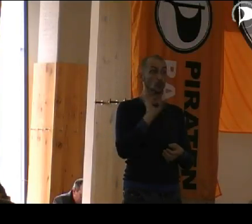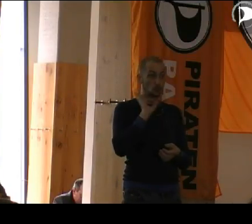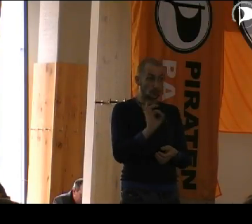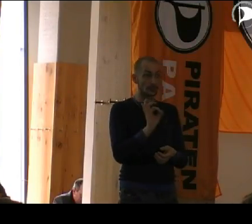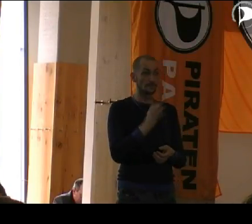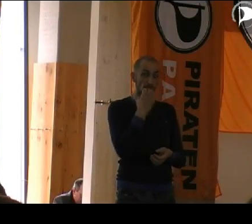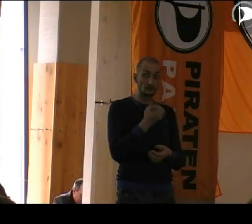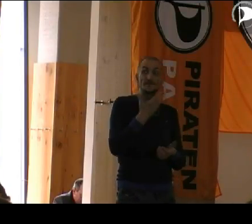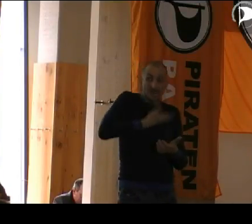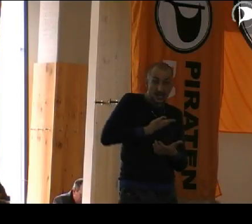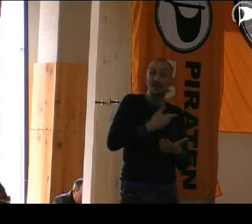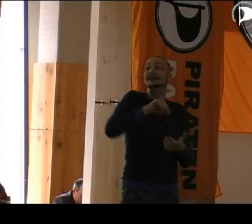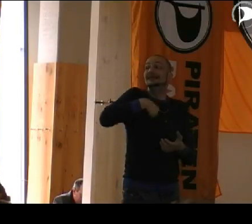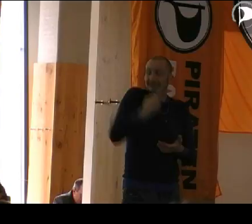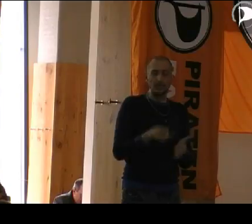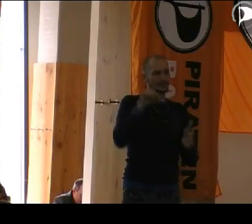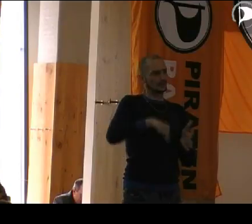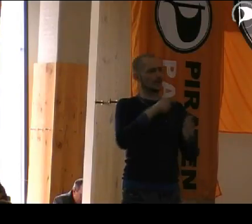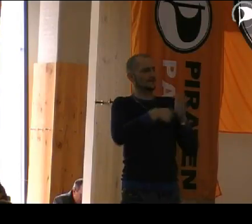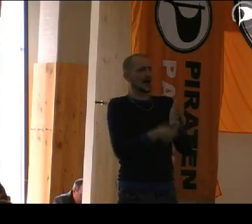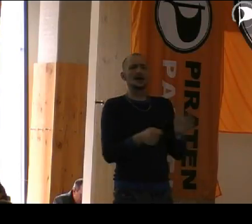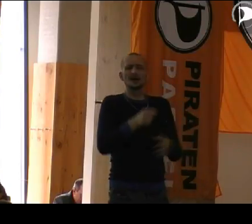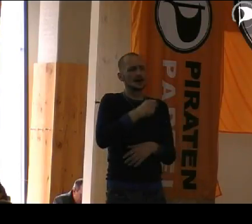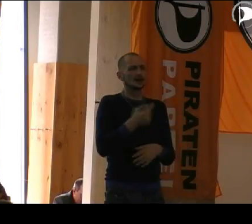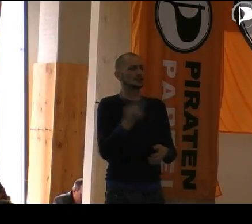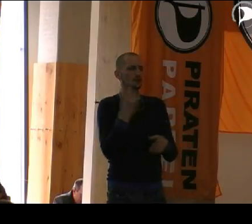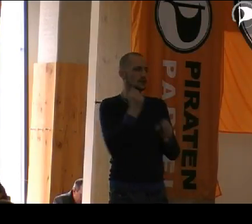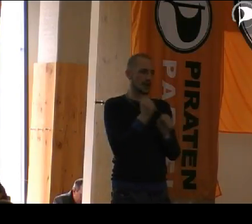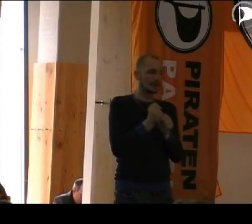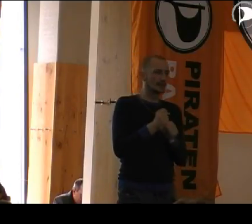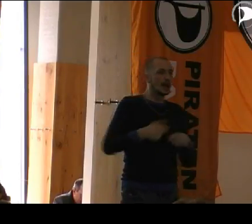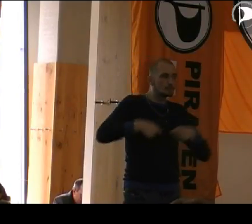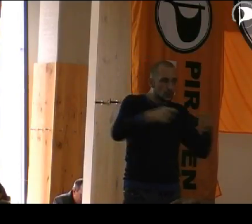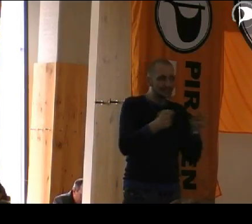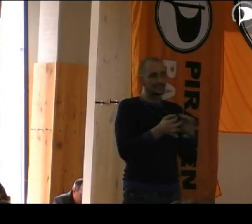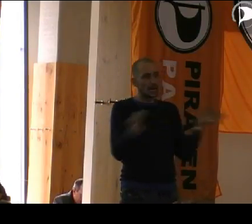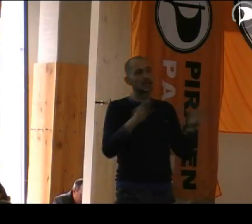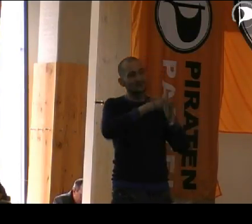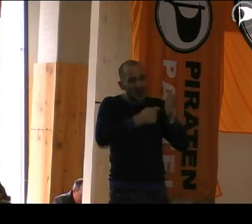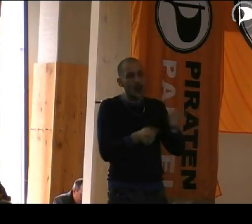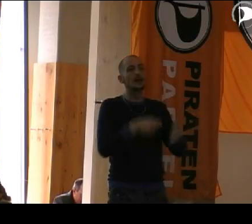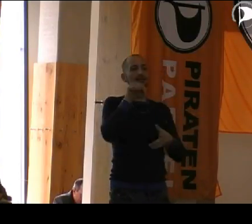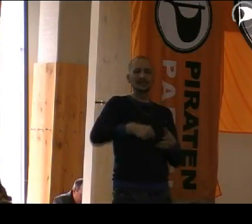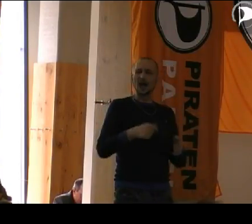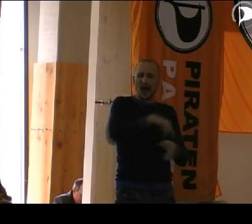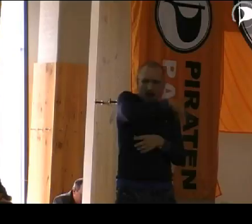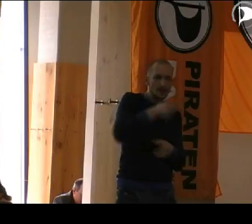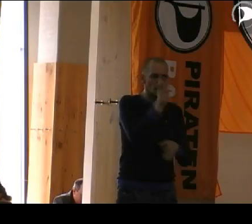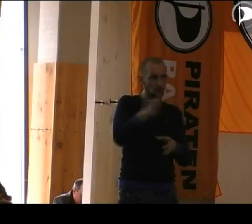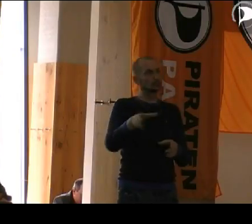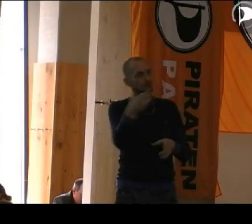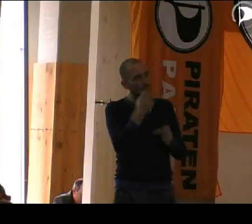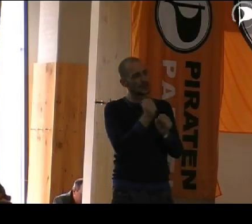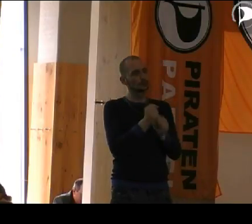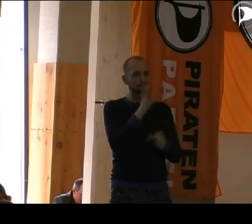zusammenarbeiten ist uns beiden sowieso von invista zwar geht nur wenn alle diese künftig zusammenarbeiten wir können wir das